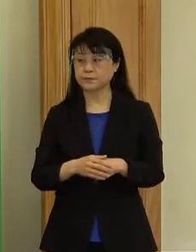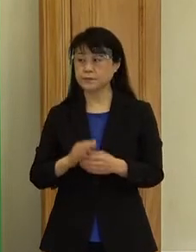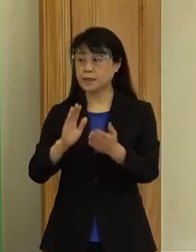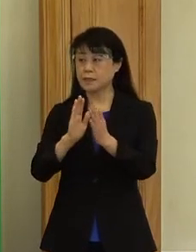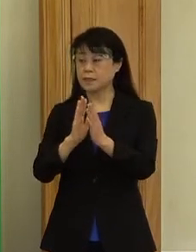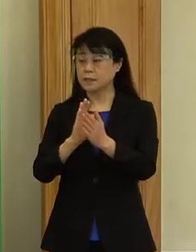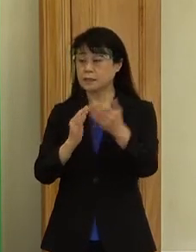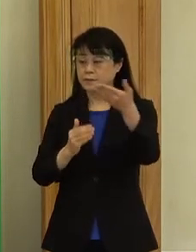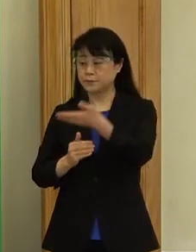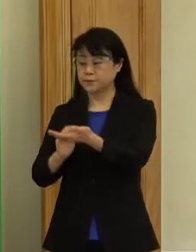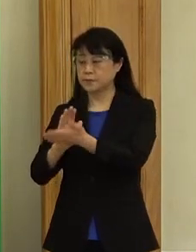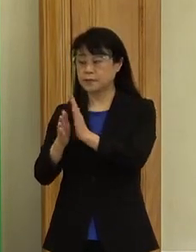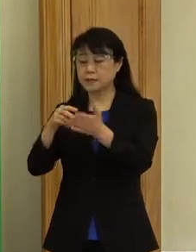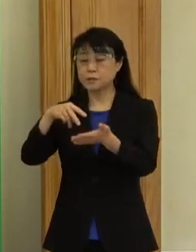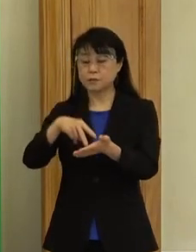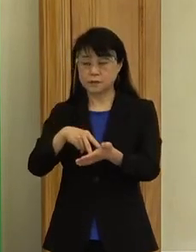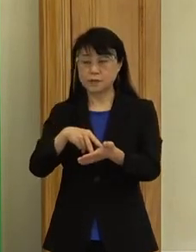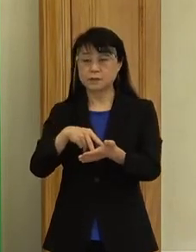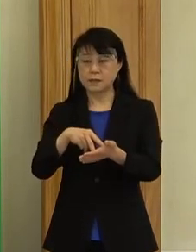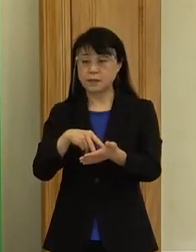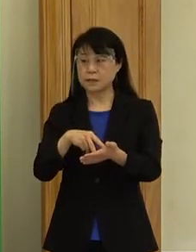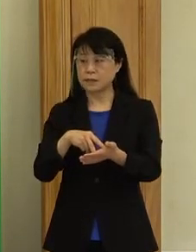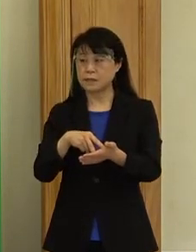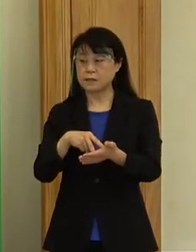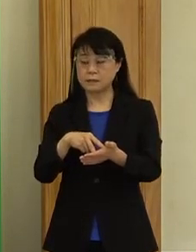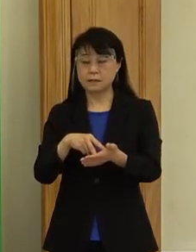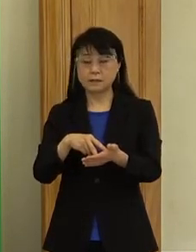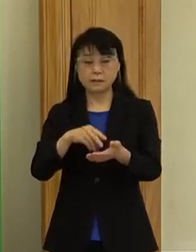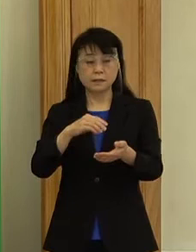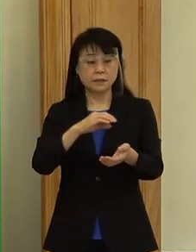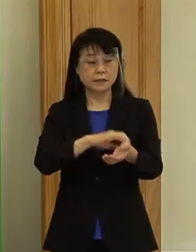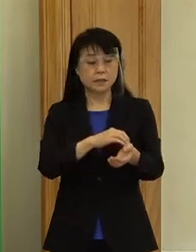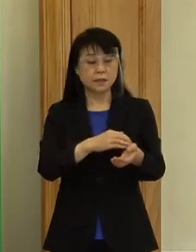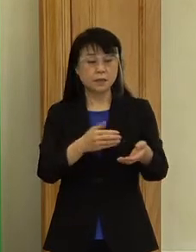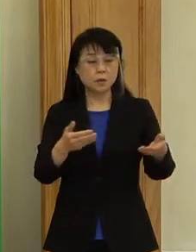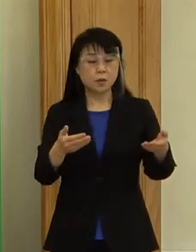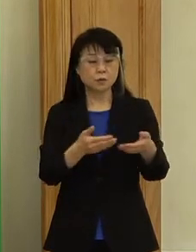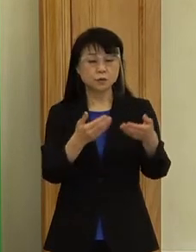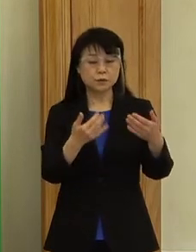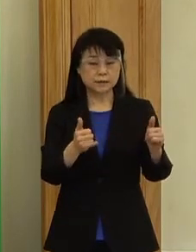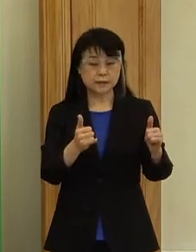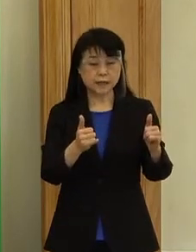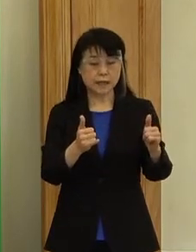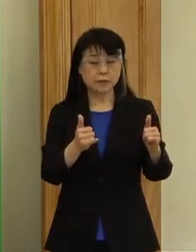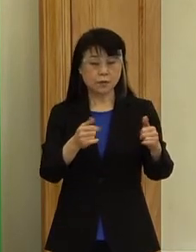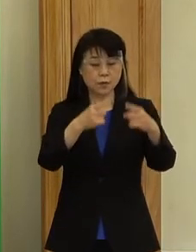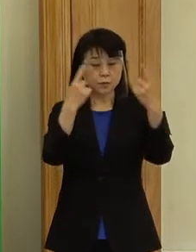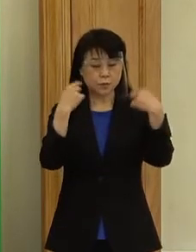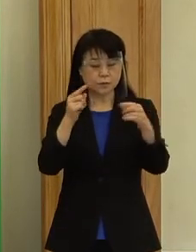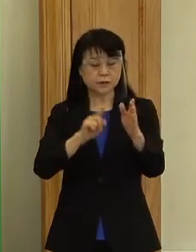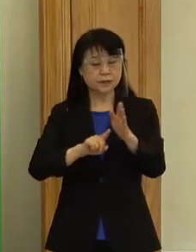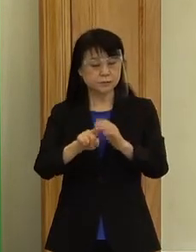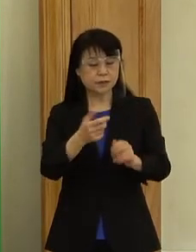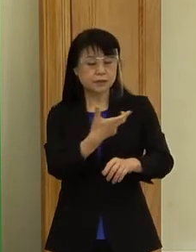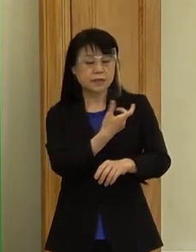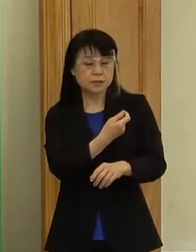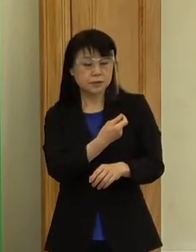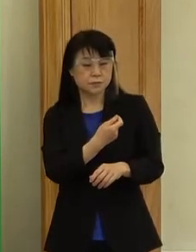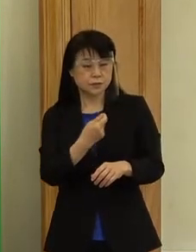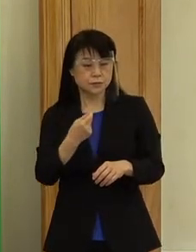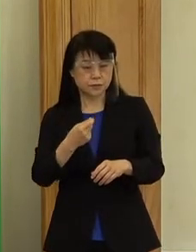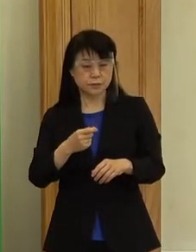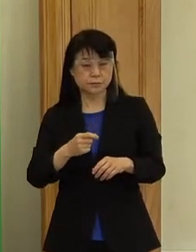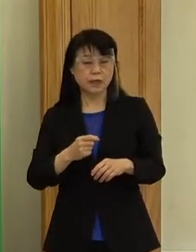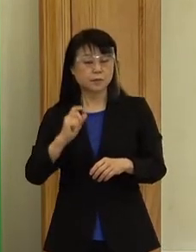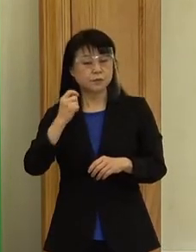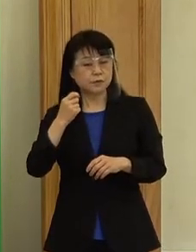に反してそういうような医療従事者の方を独自にこう接種するというようなことはなかなか難しいというスタンス